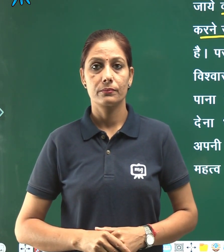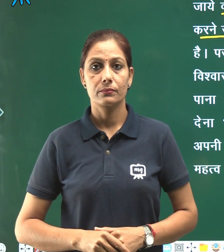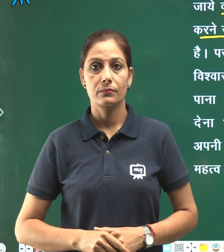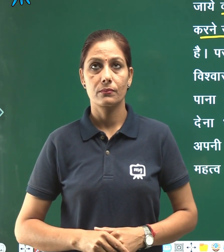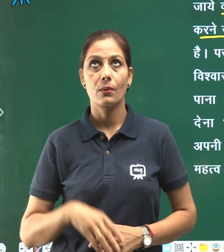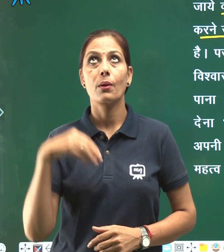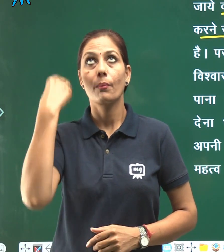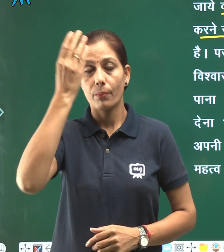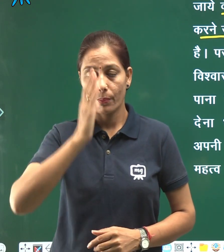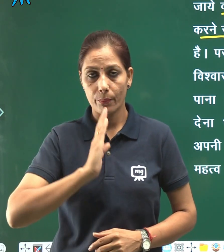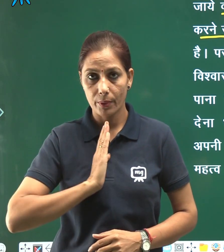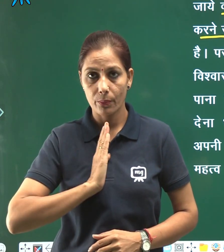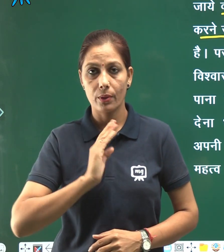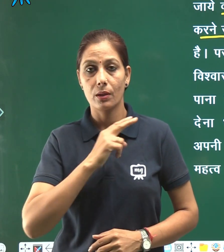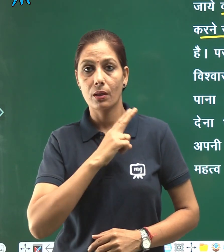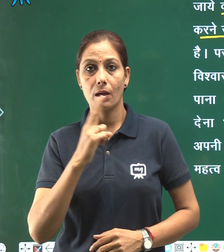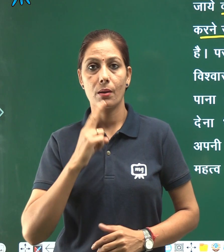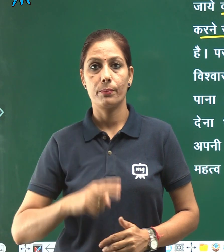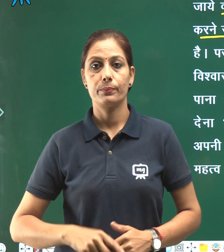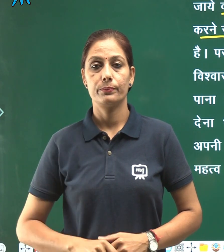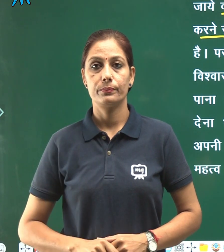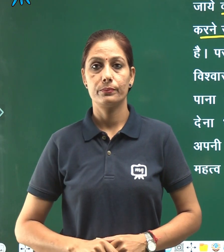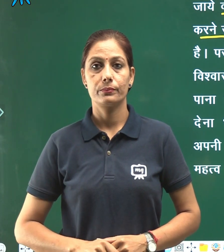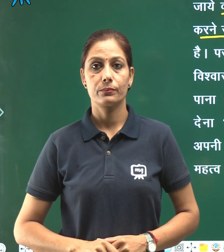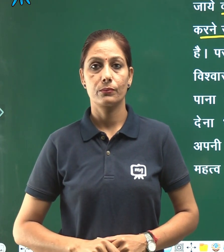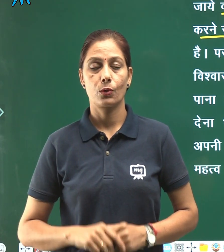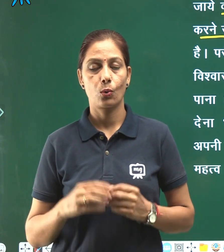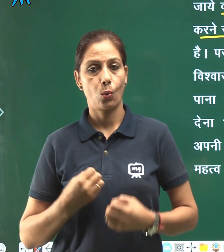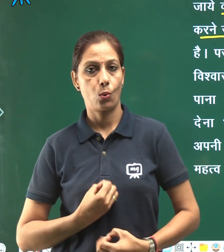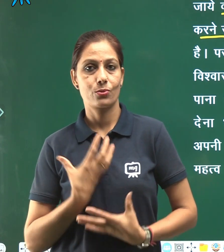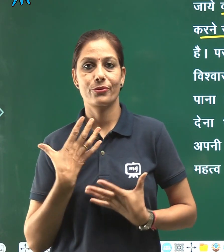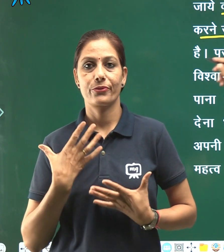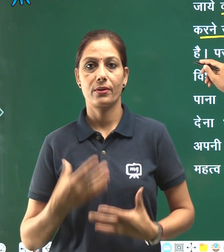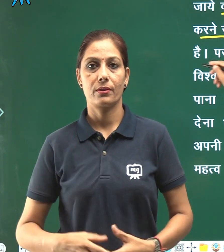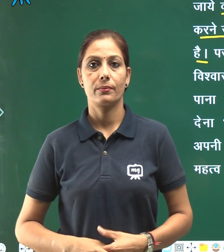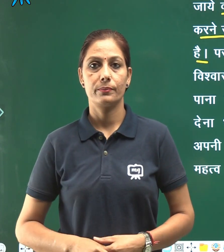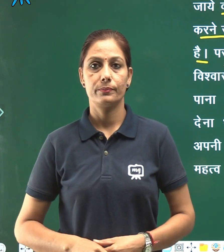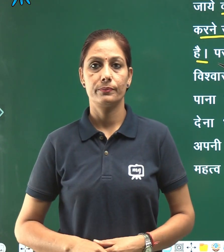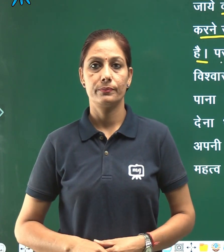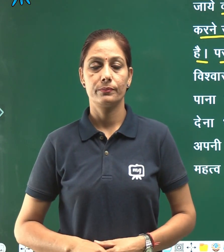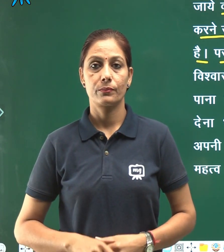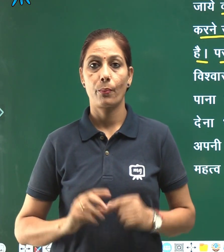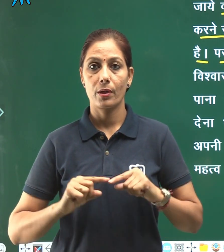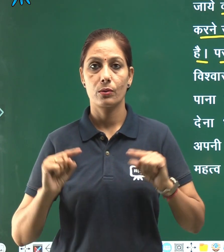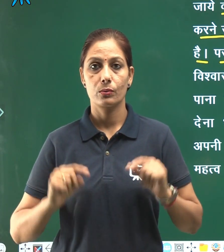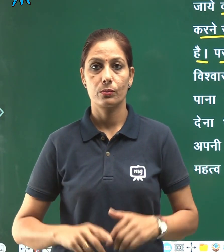इंद्र देवता प्रसन्न होते हैं।